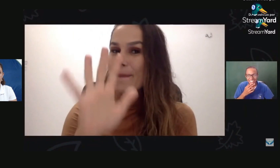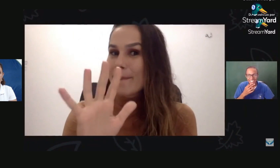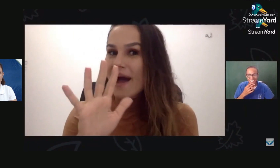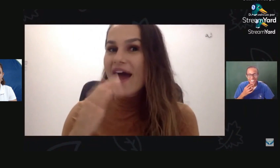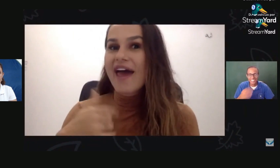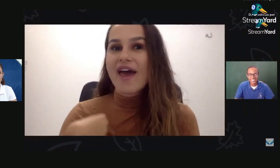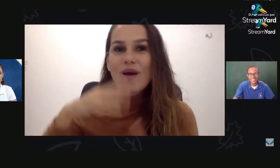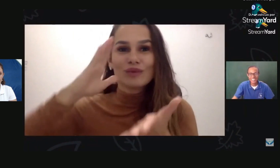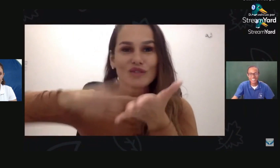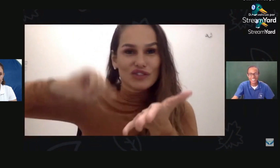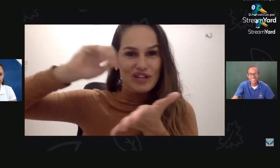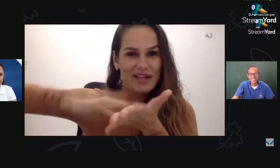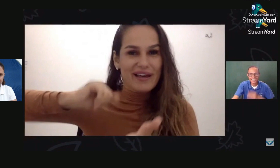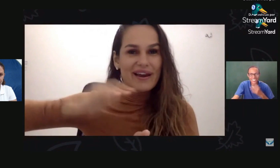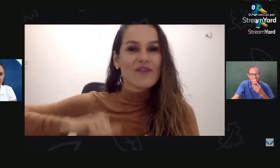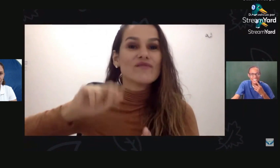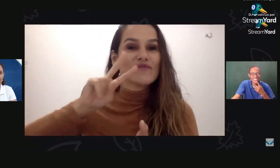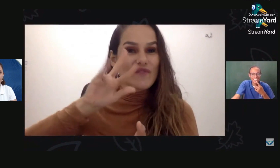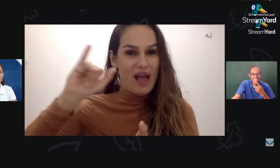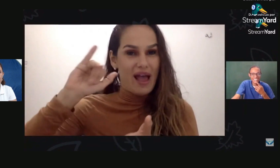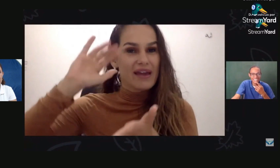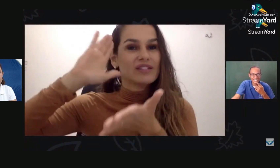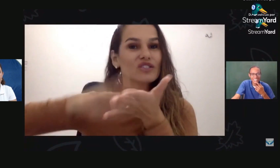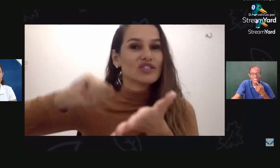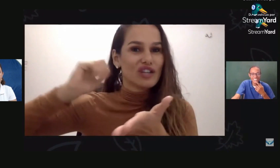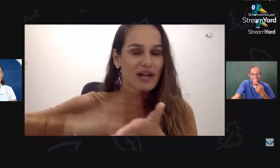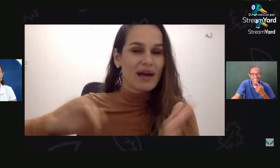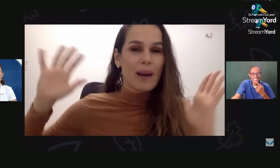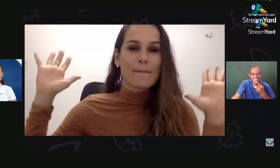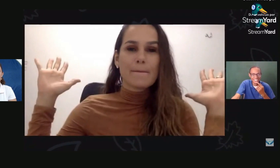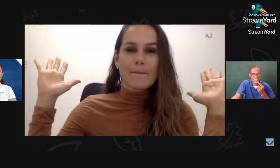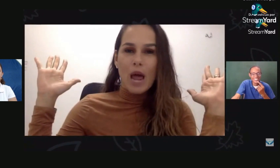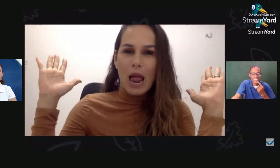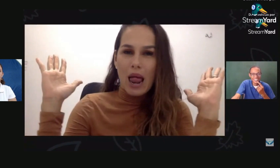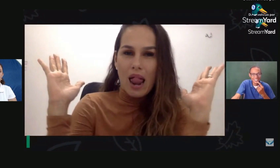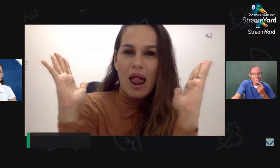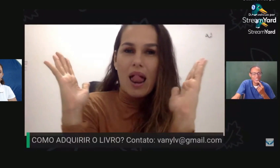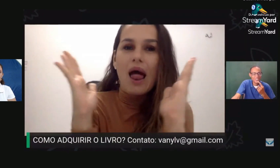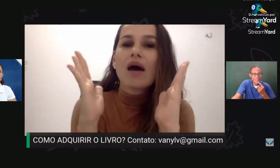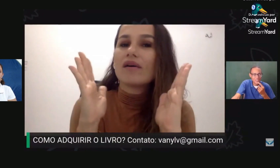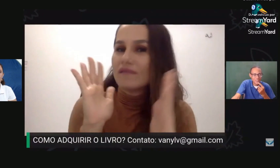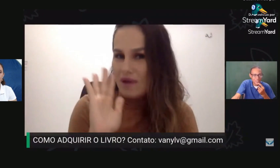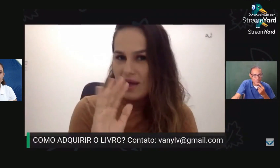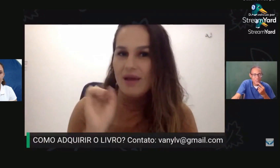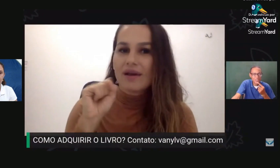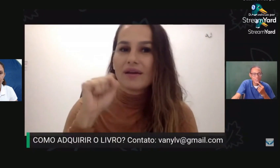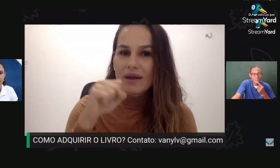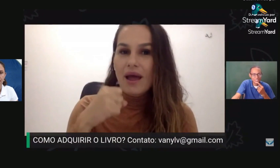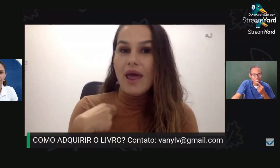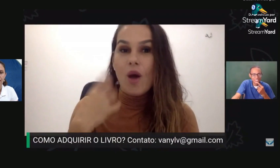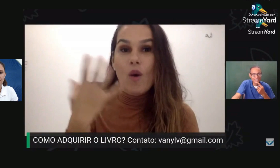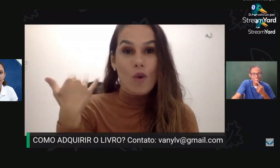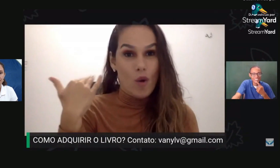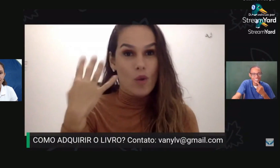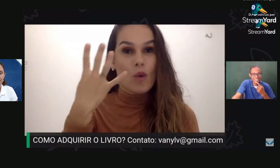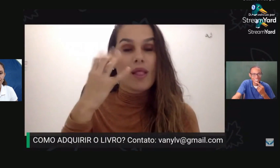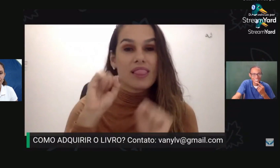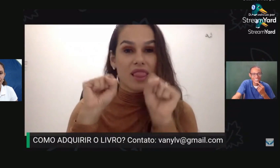quase 400 páginas. E aí eu fui tirando, né? Fui retirando algumas coisas, ela diminuiu,